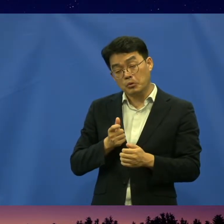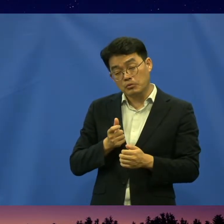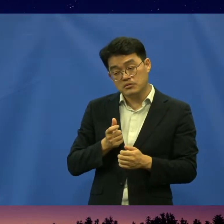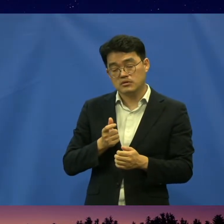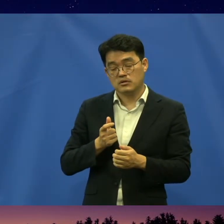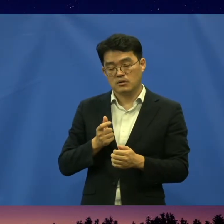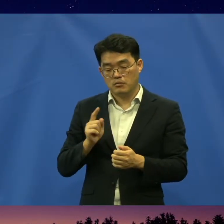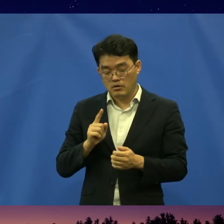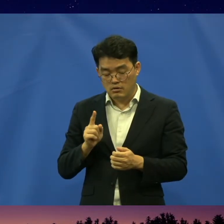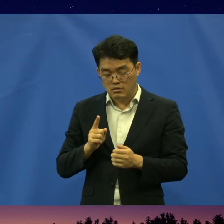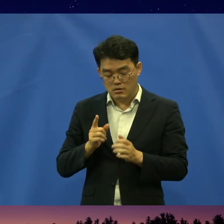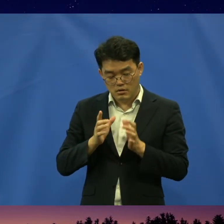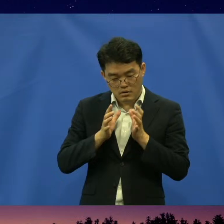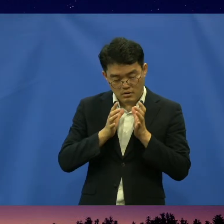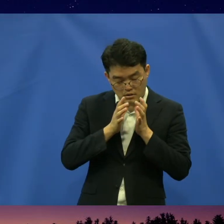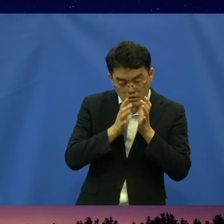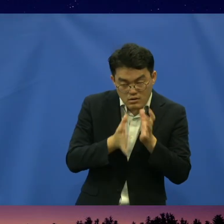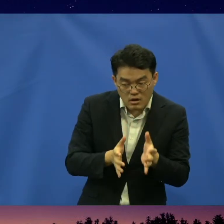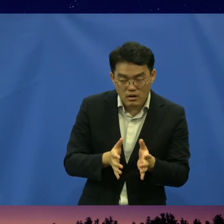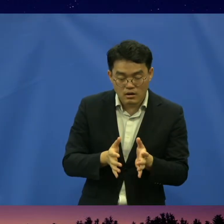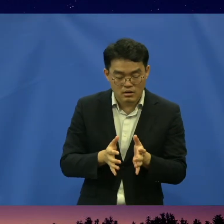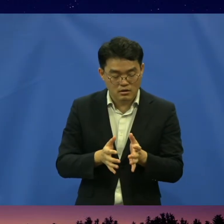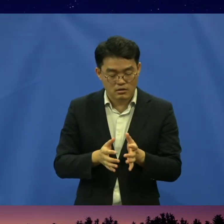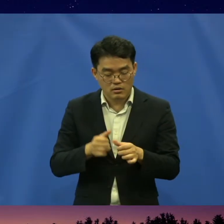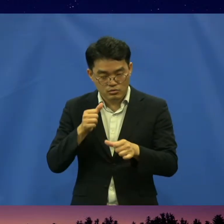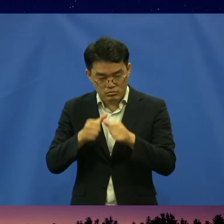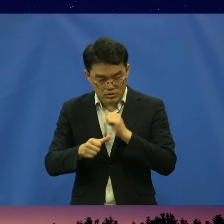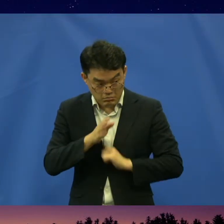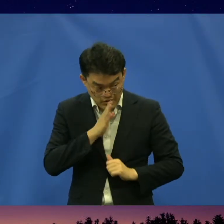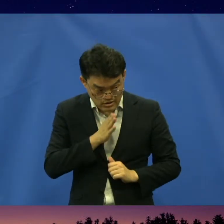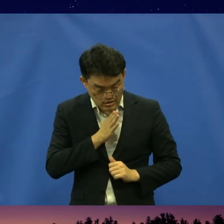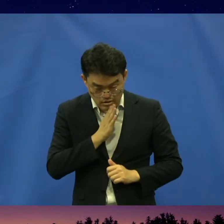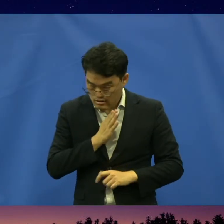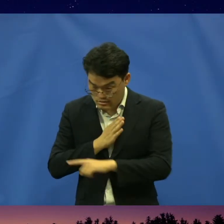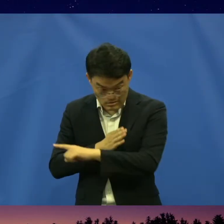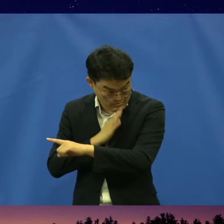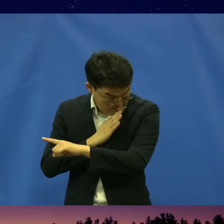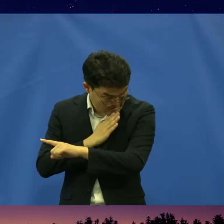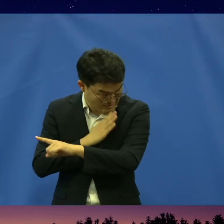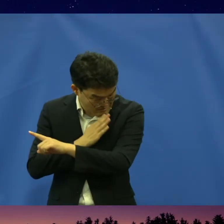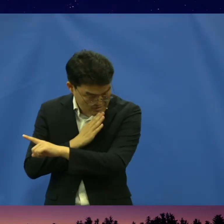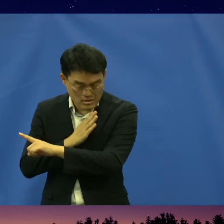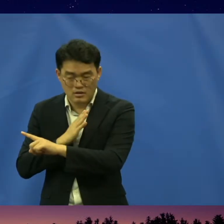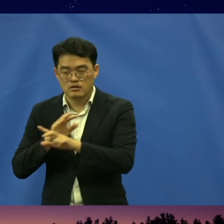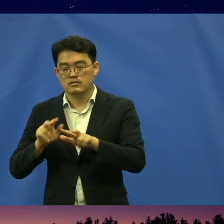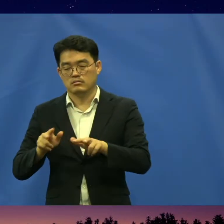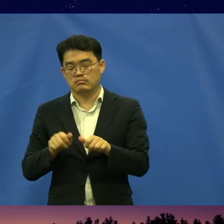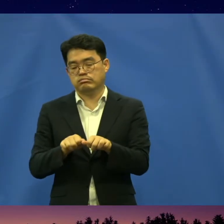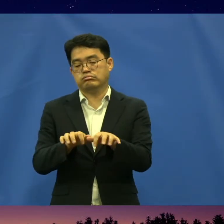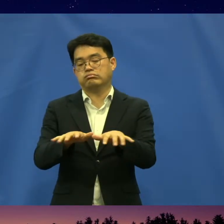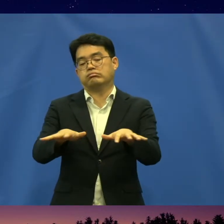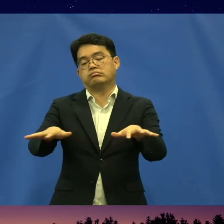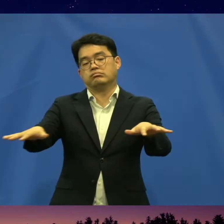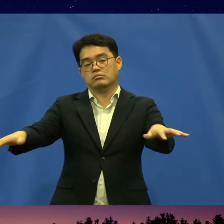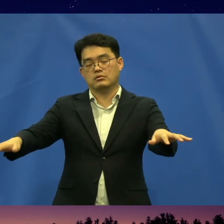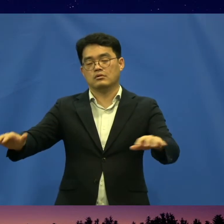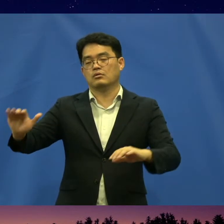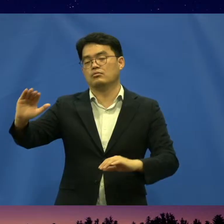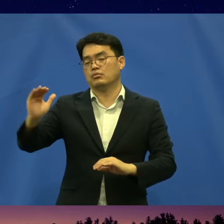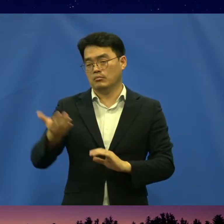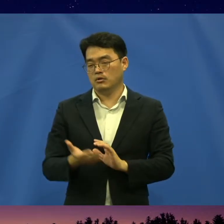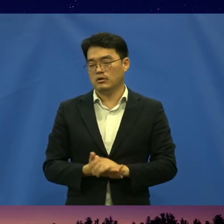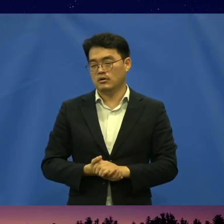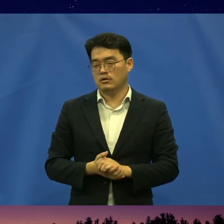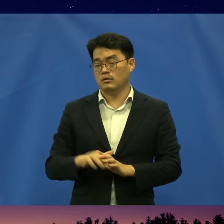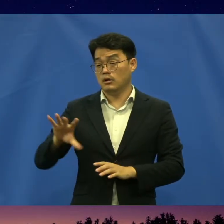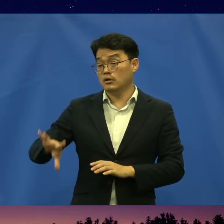여러분, 소문을 직접 확인해 보는 사람은 별로 없어요. 그죠? 확인하기도 쉽지 않고요. 그런데 그게 나중에는